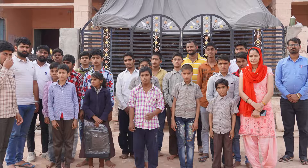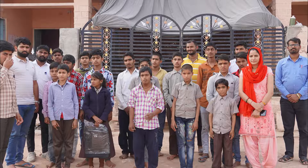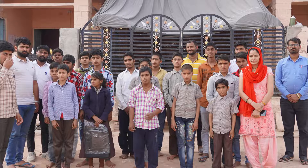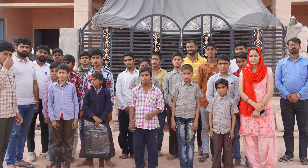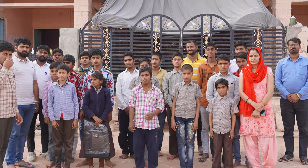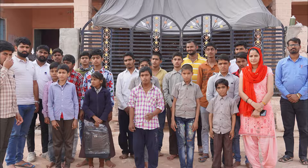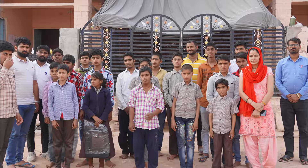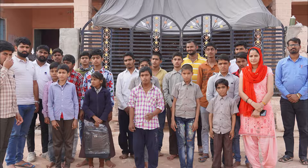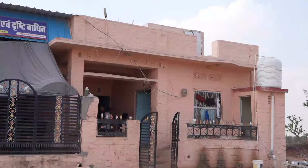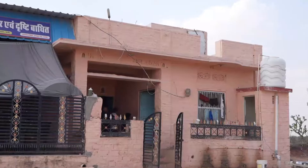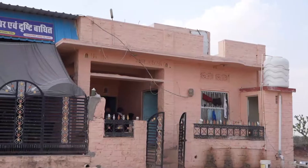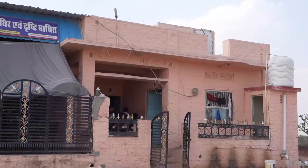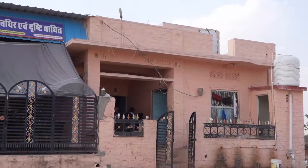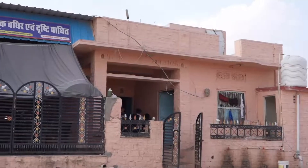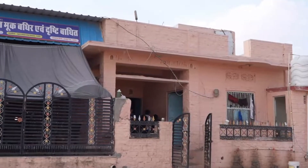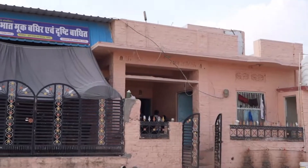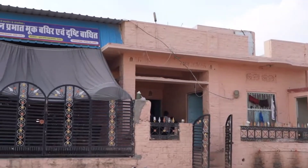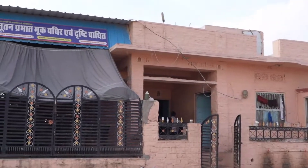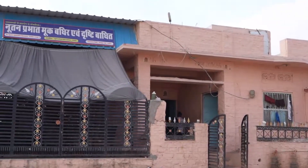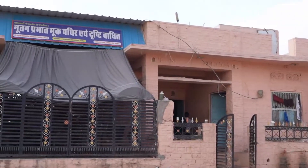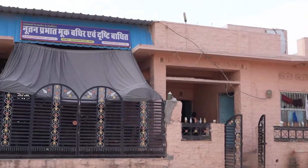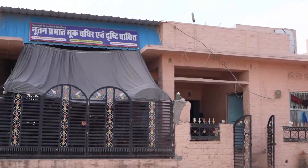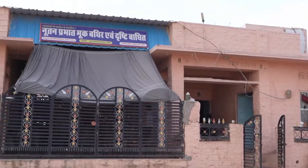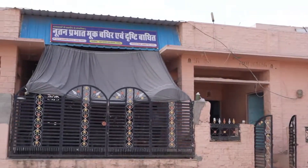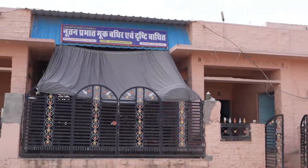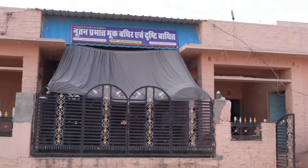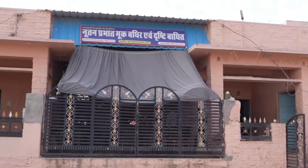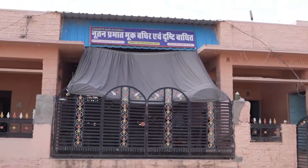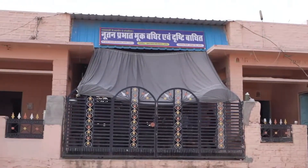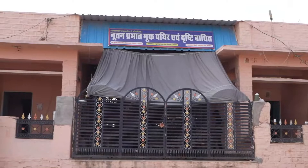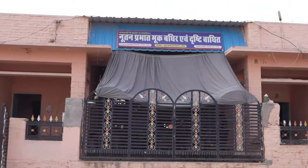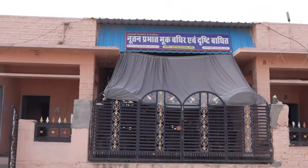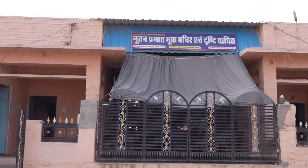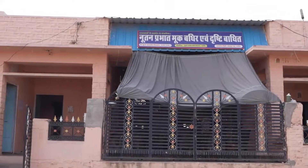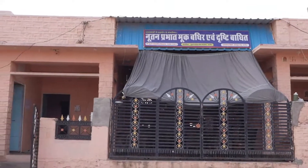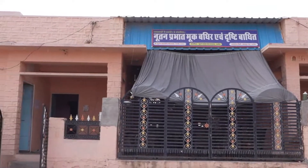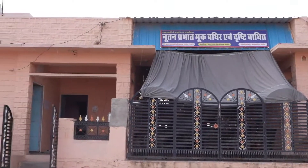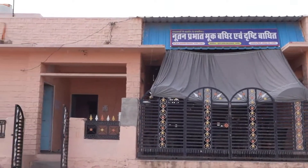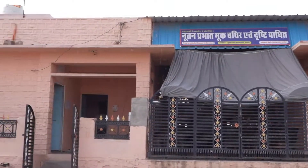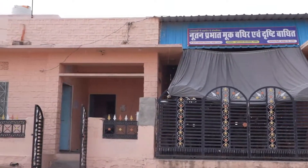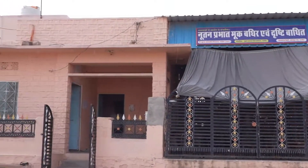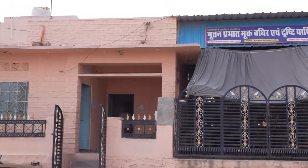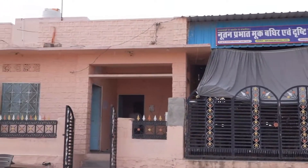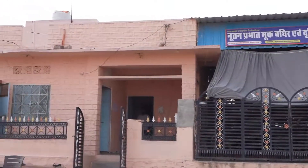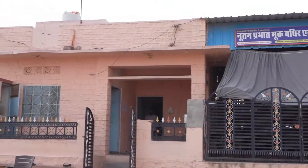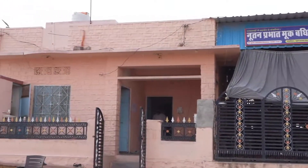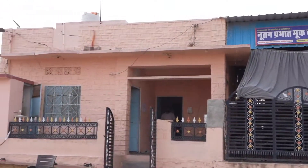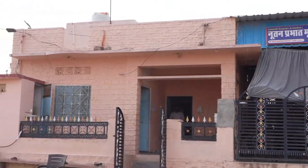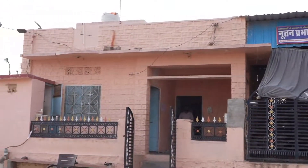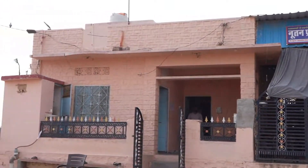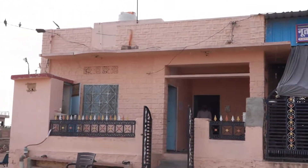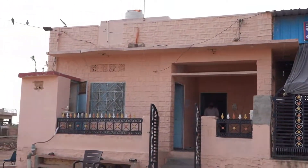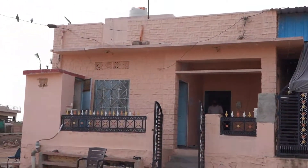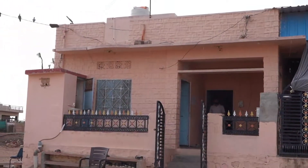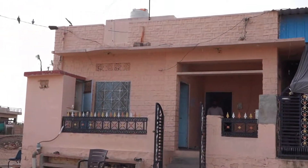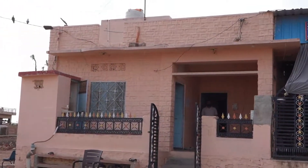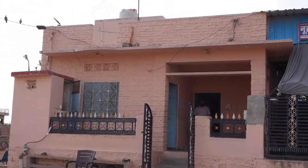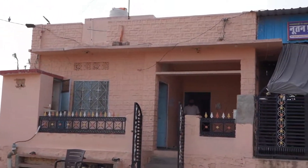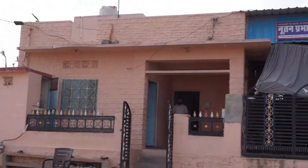है। और आज हम आए हैं भाषाओं के सहयोग से संचालित एकमात्र नूतन